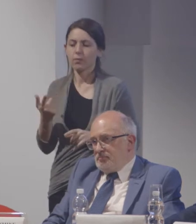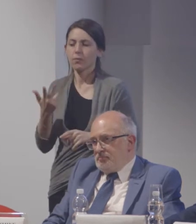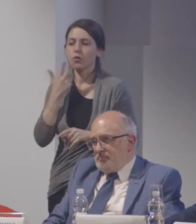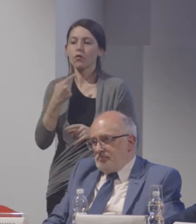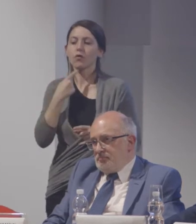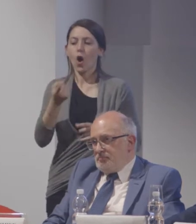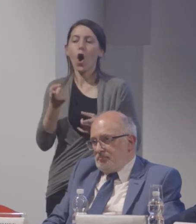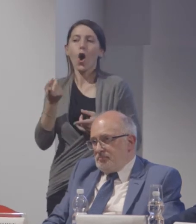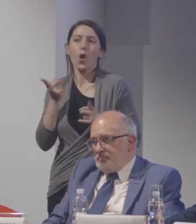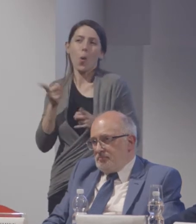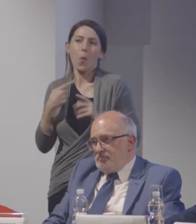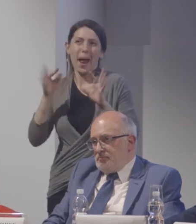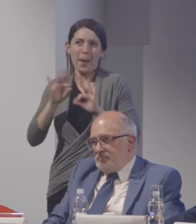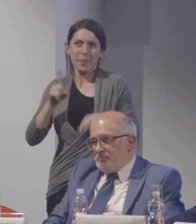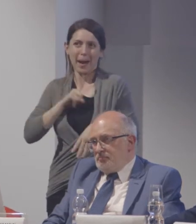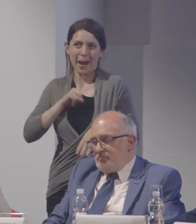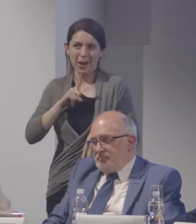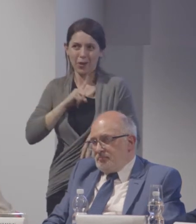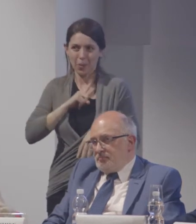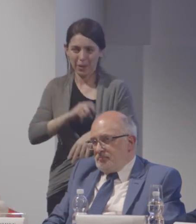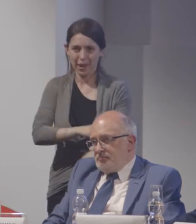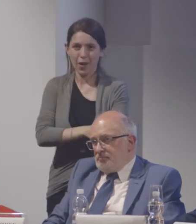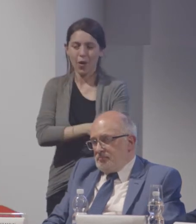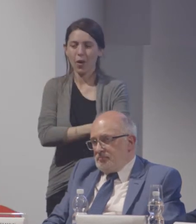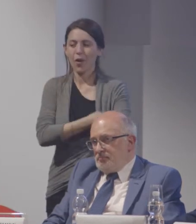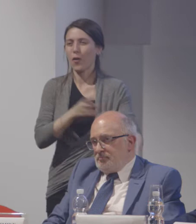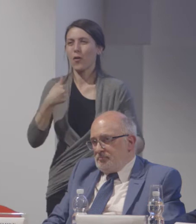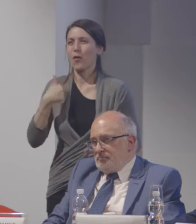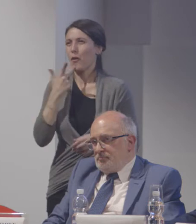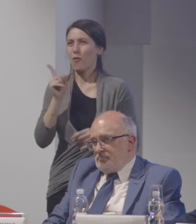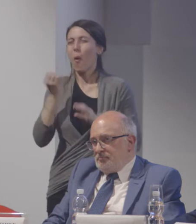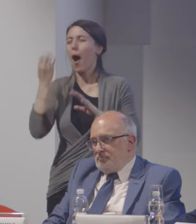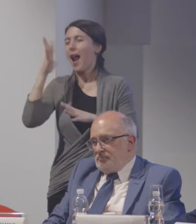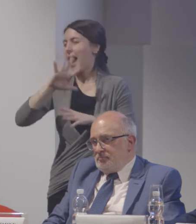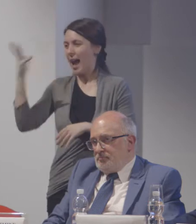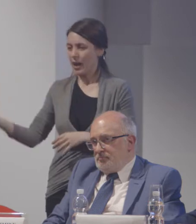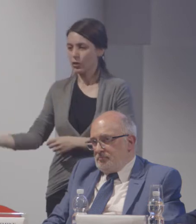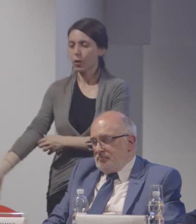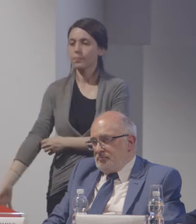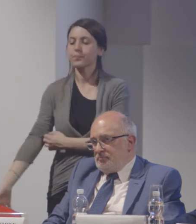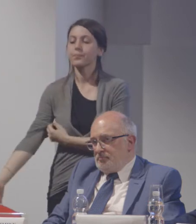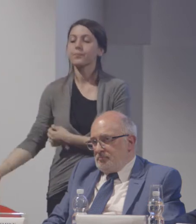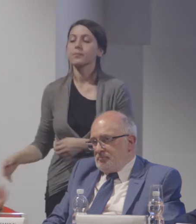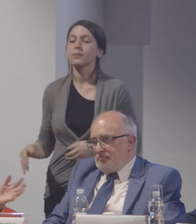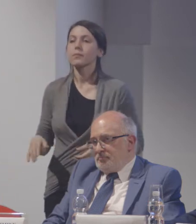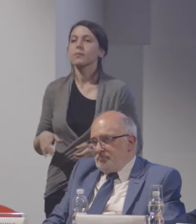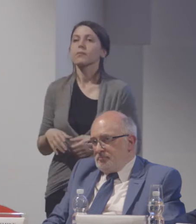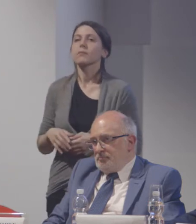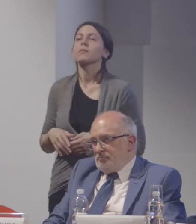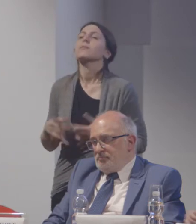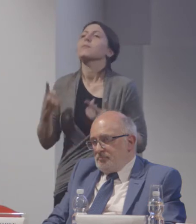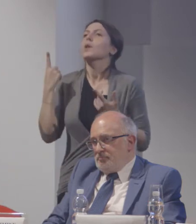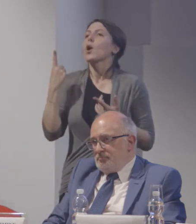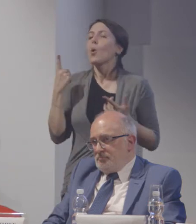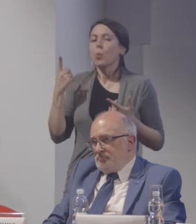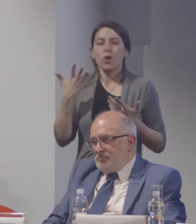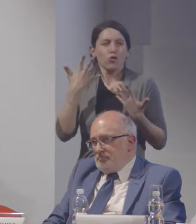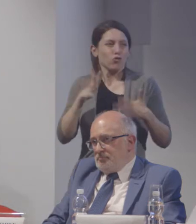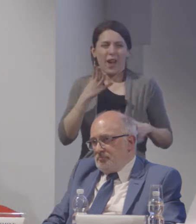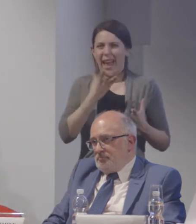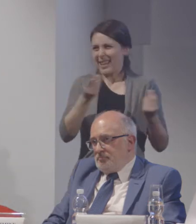dire quello che ho preparato, quindi non posso inventarmi un'altra cosa. Ma una caratteristica, e poi è stata molto ripresa